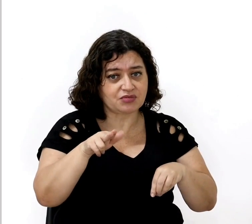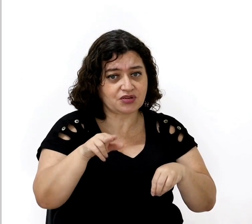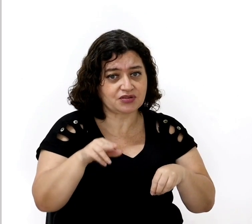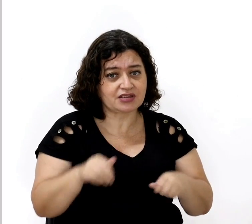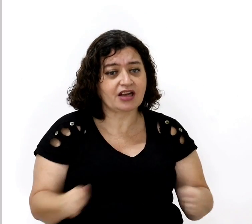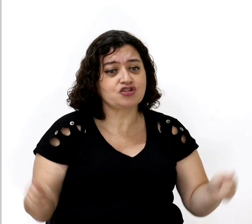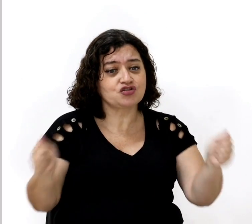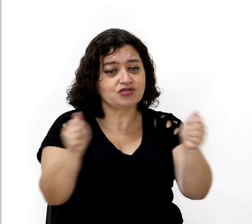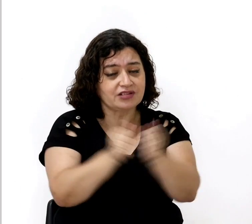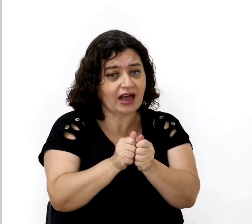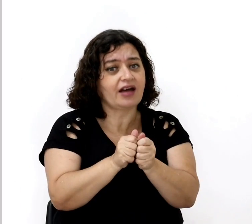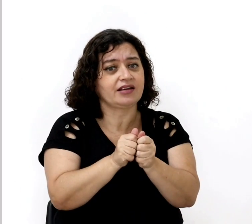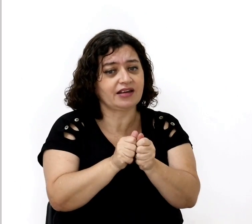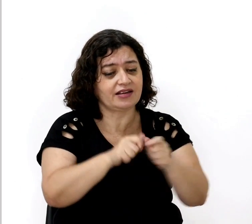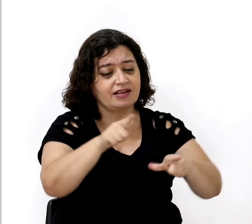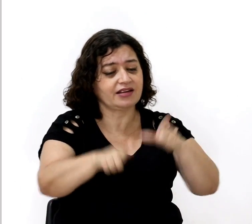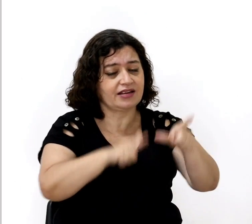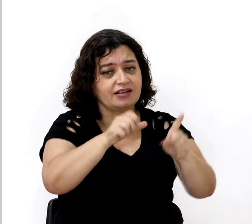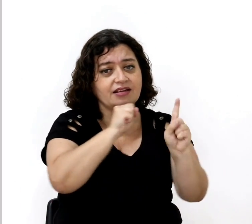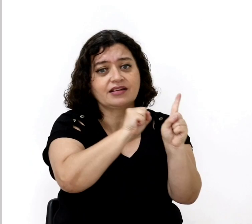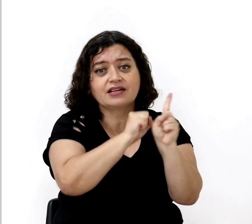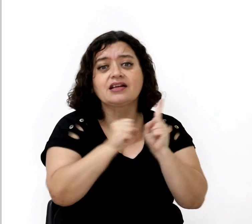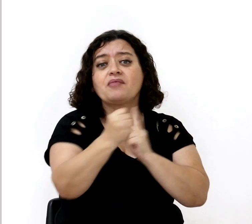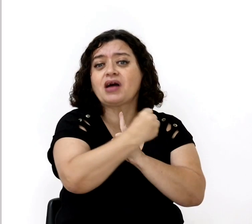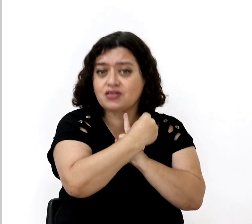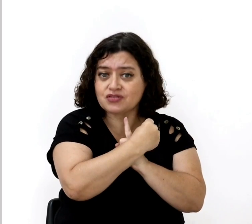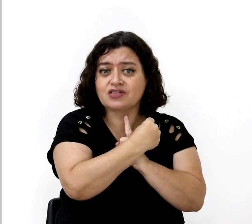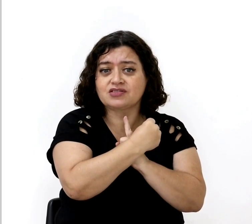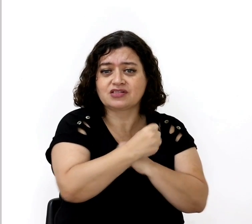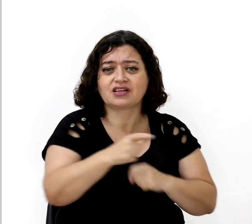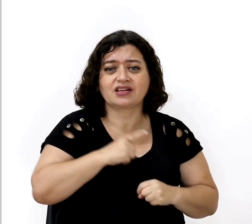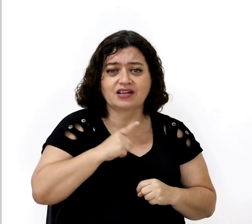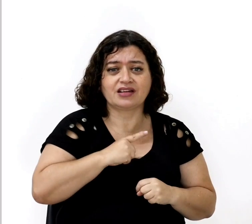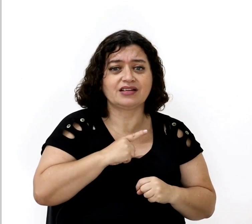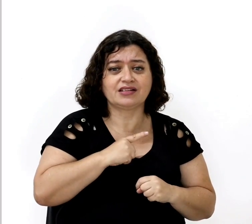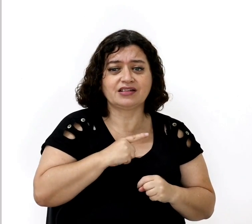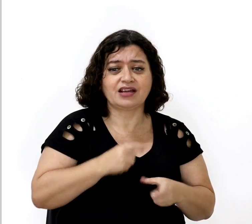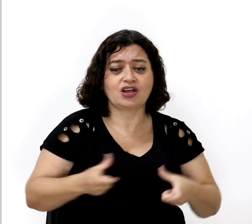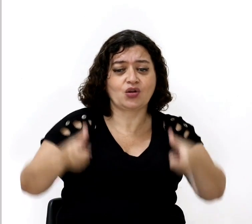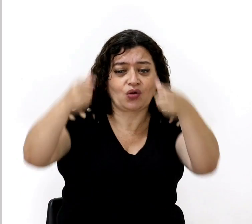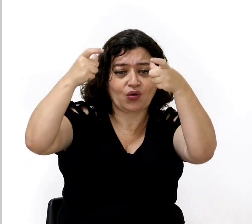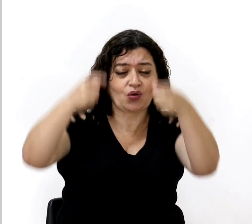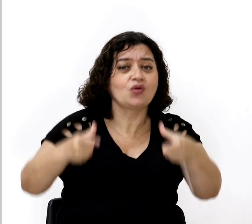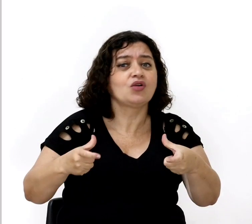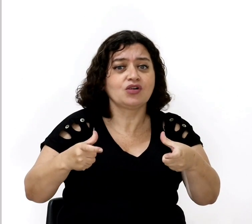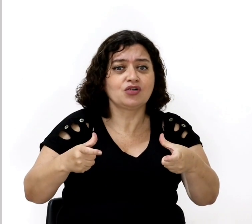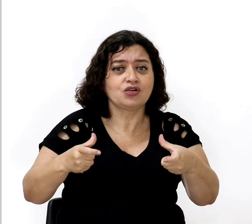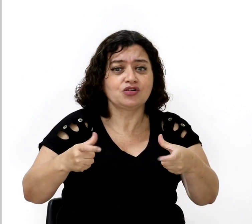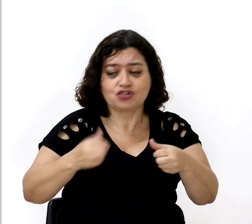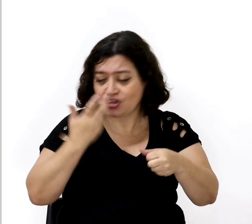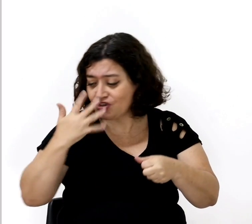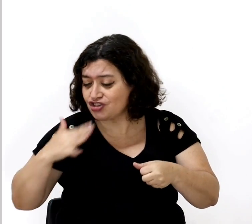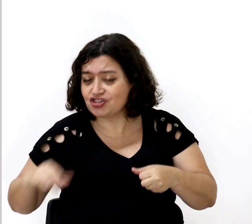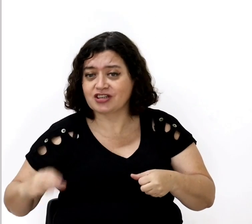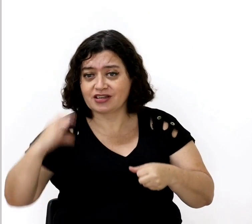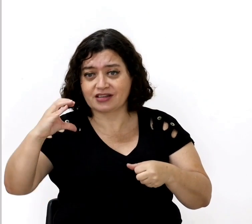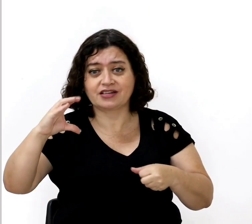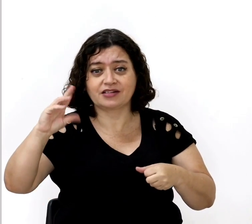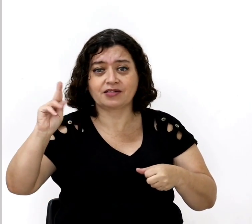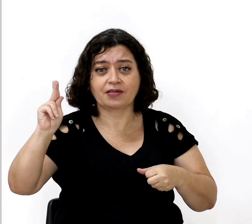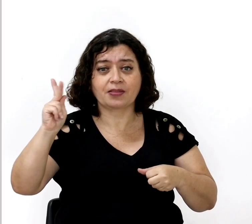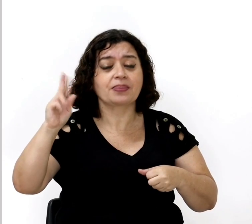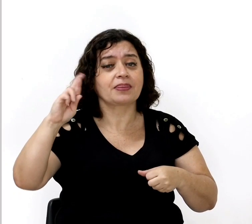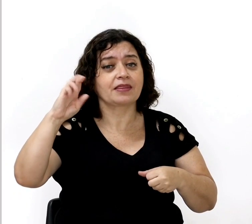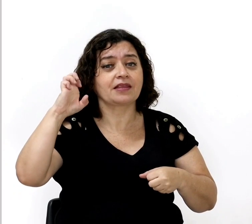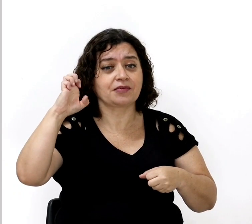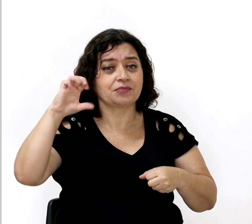se envolverem em trabalhos sociais. Tem creches que precisam de voluntários, existem